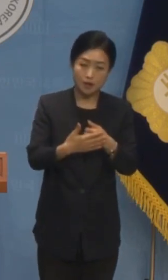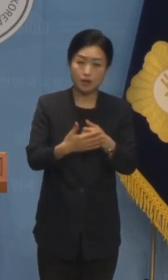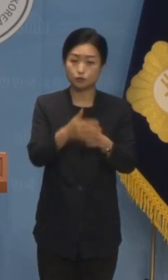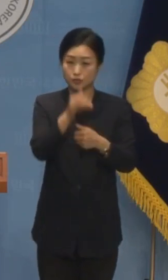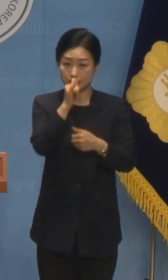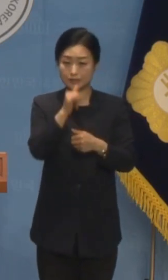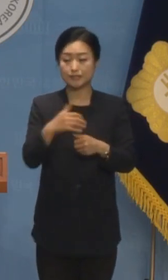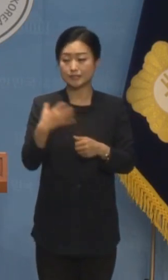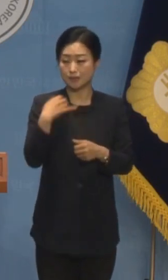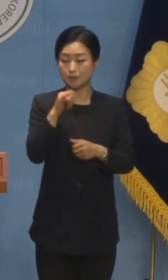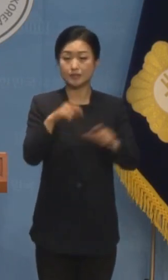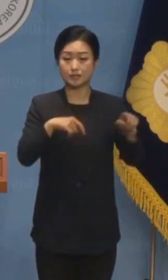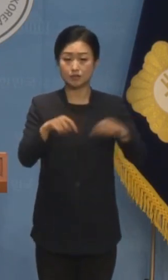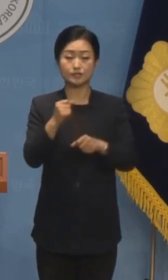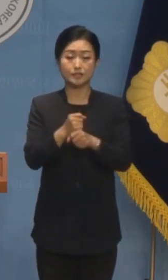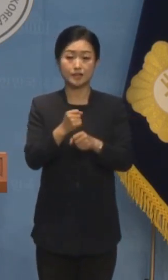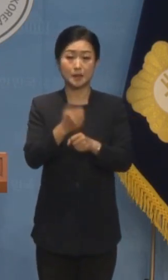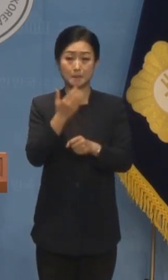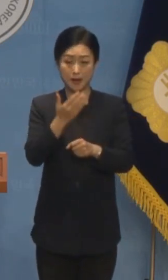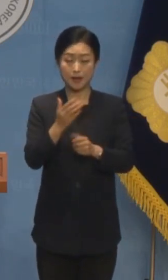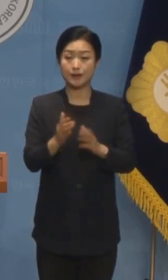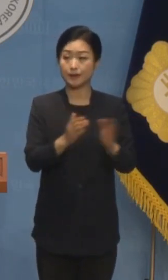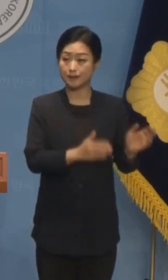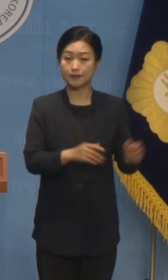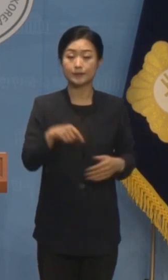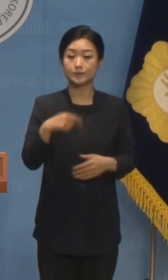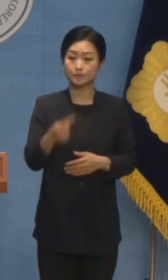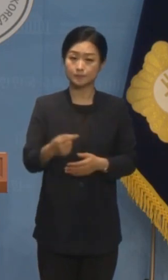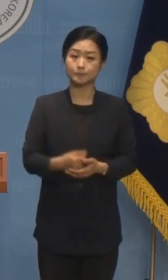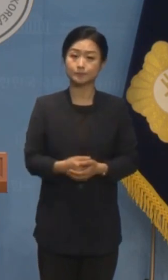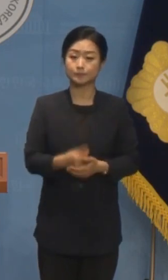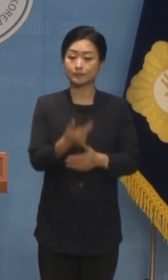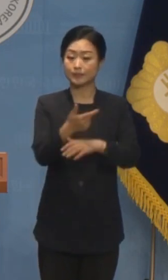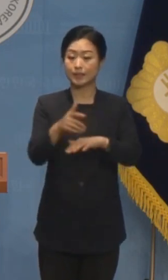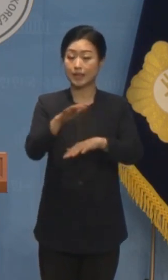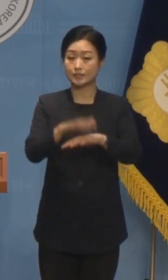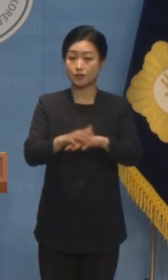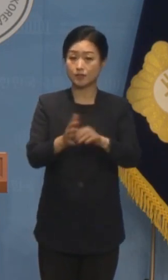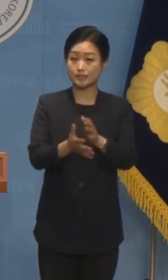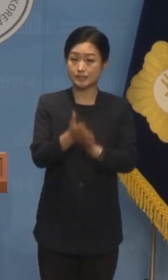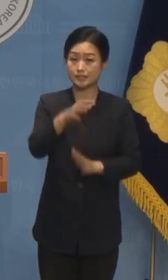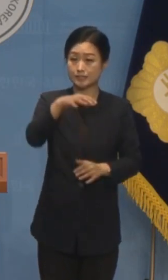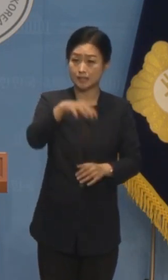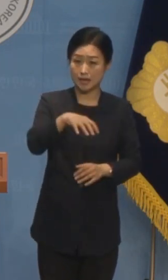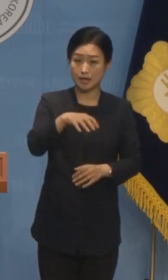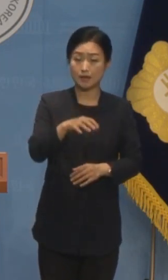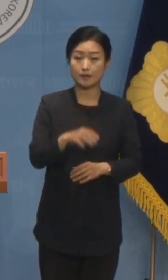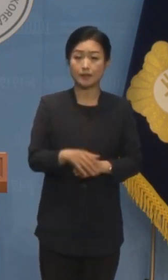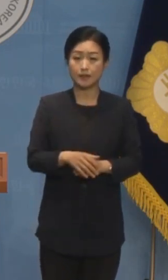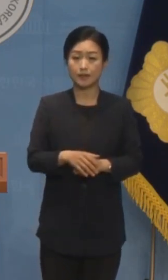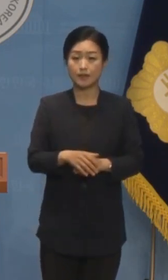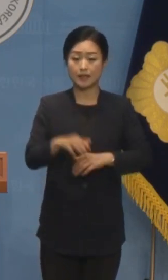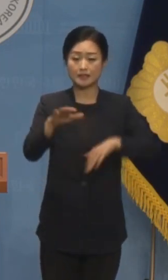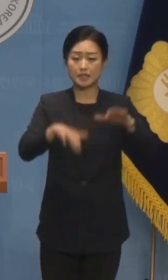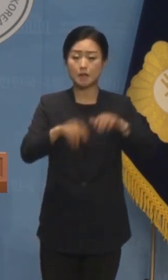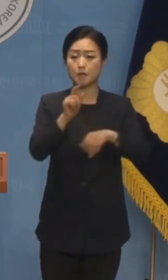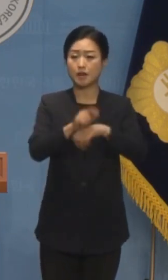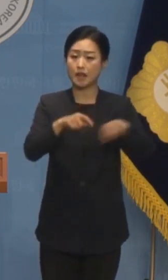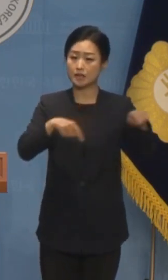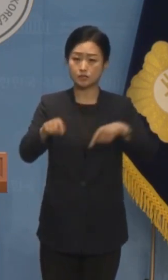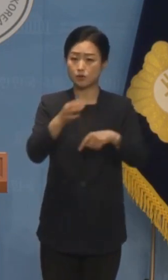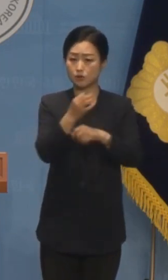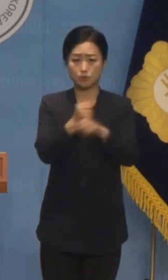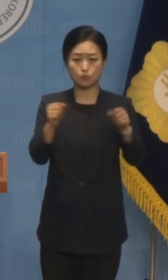방법입니다. 두 번째입니다. 대전시의 반인권 차별 행정, 결코 용납될